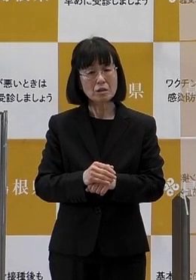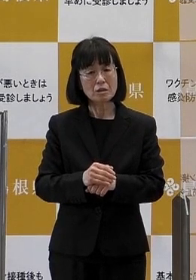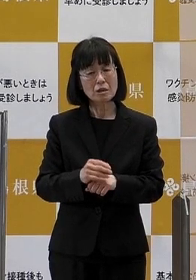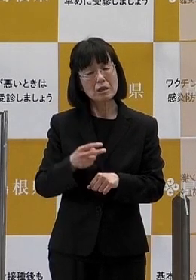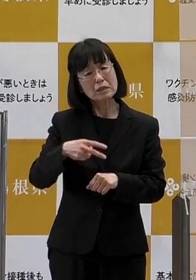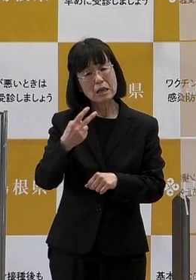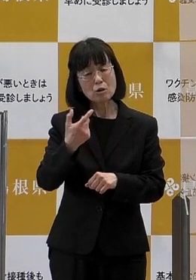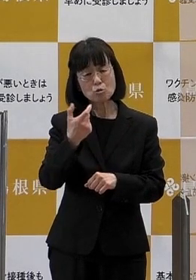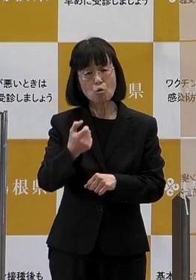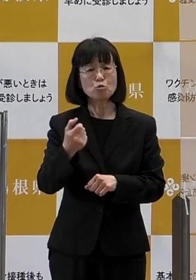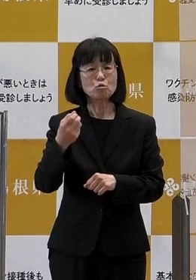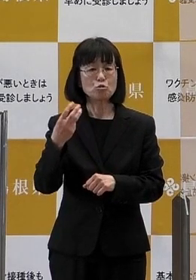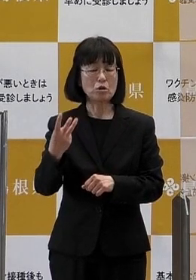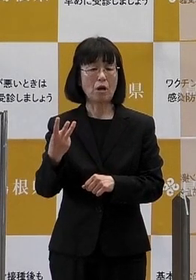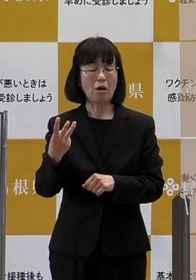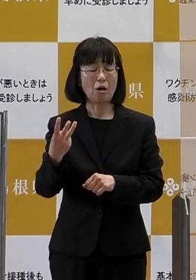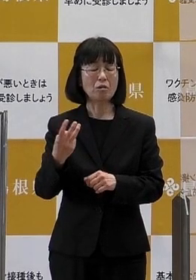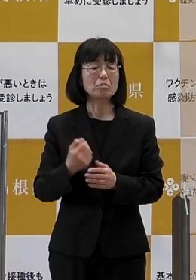が263。